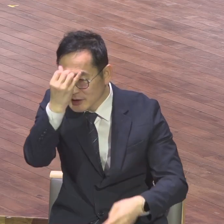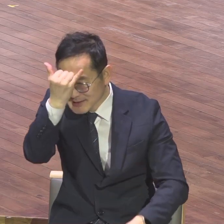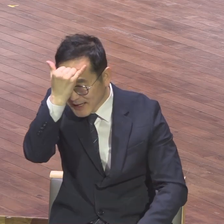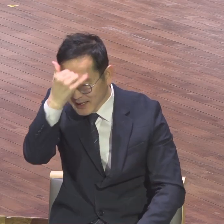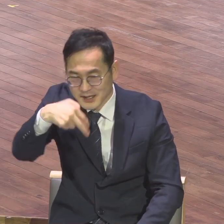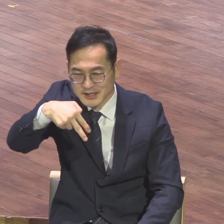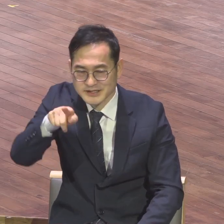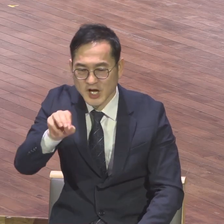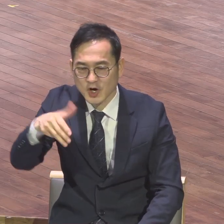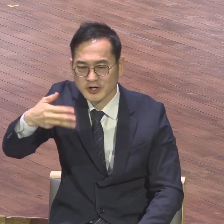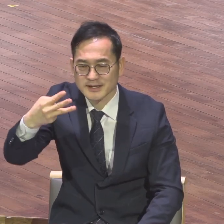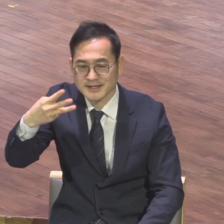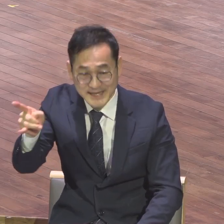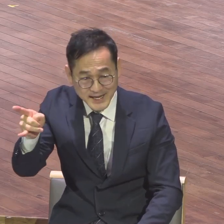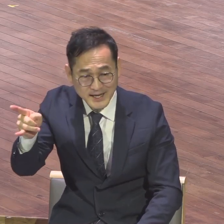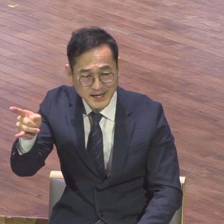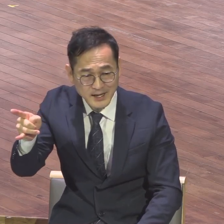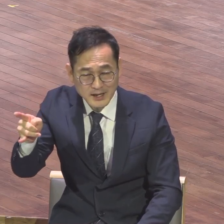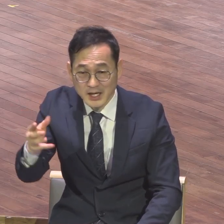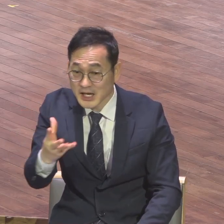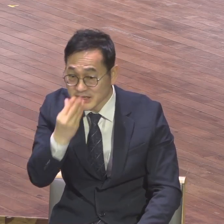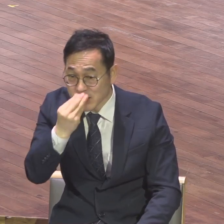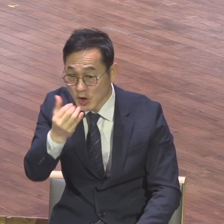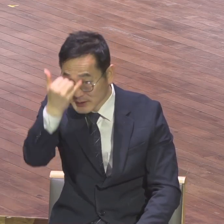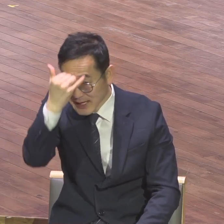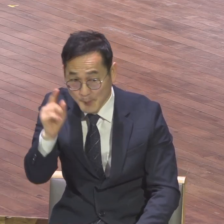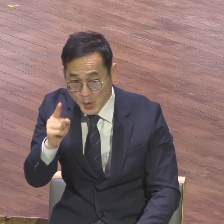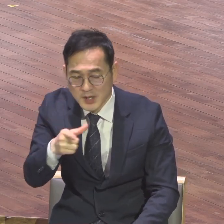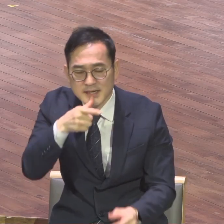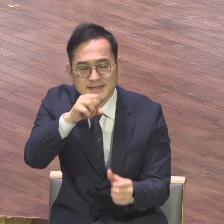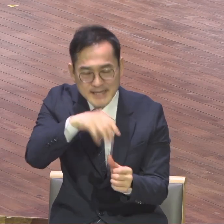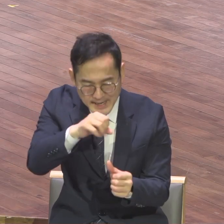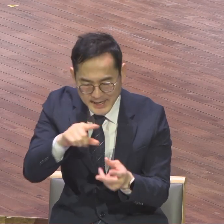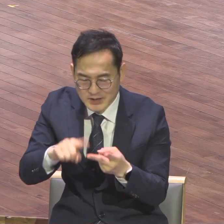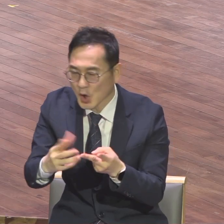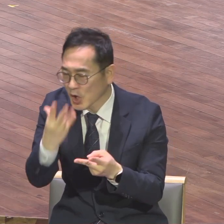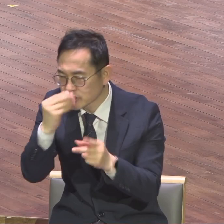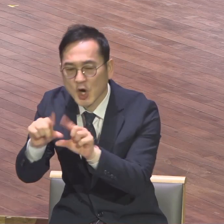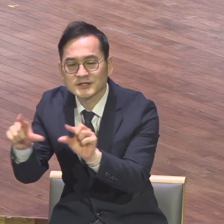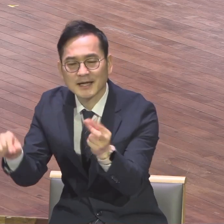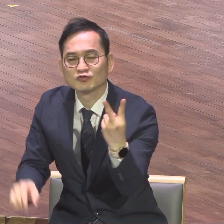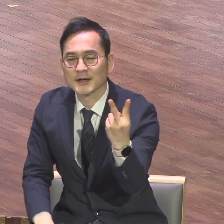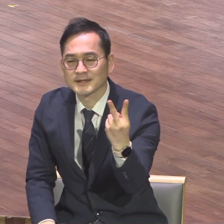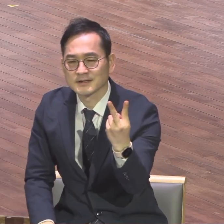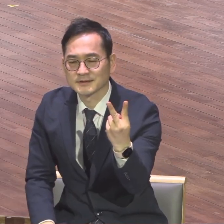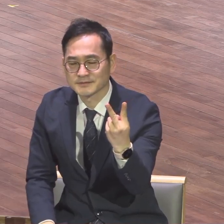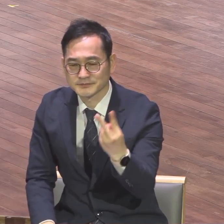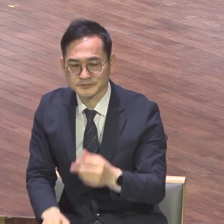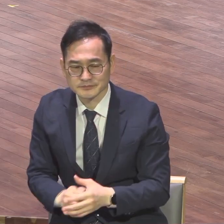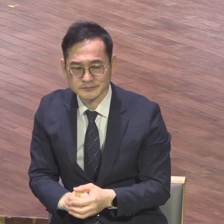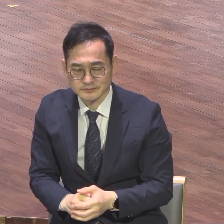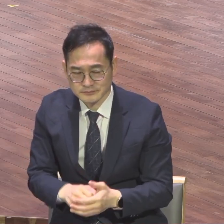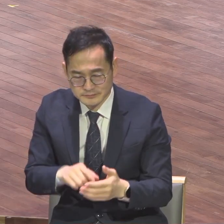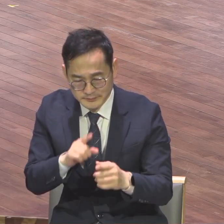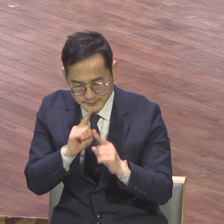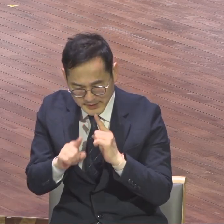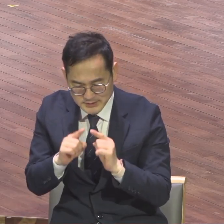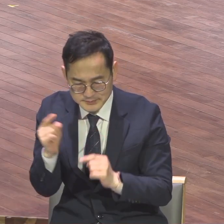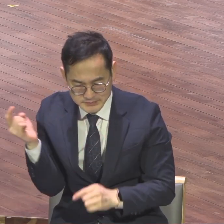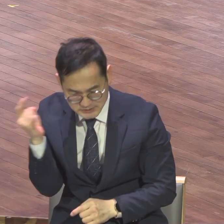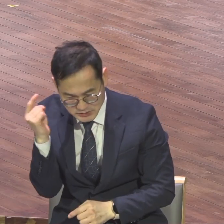성례는 성찬과 세례입니다. 세례와 성찬. 자, 우리가 글을 읽거나 듣는 것도 듣는